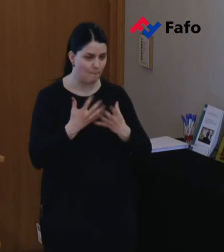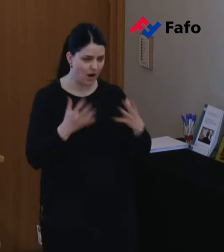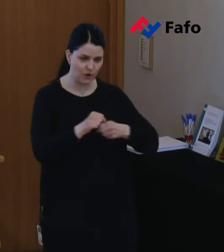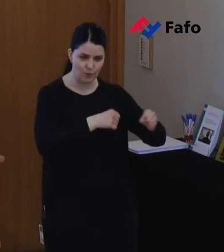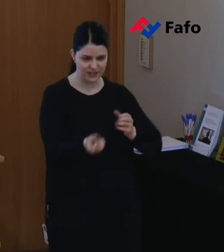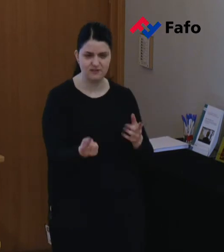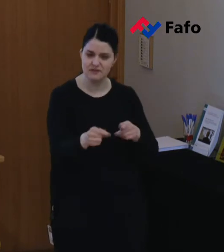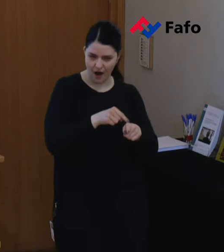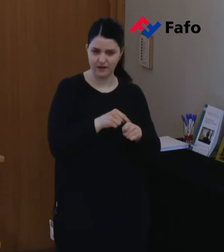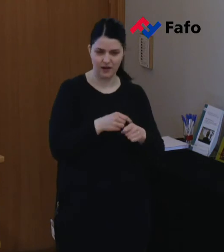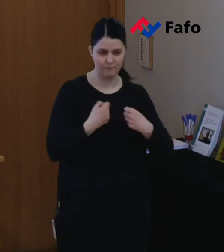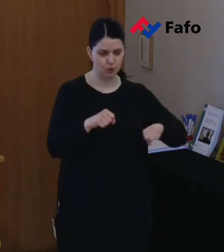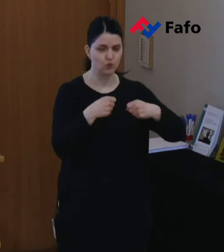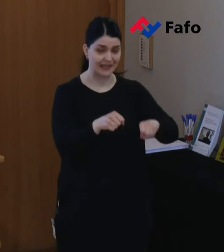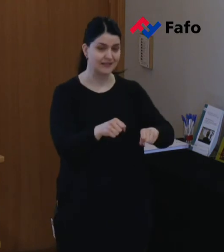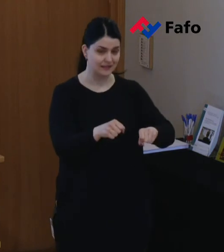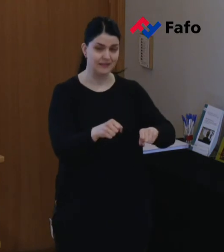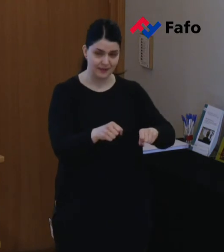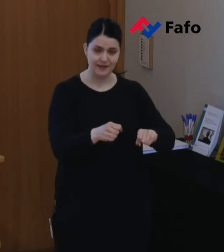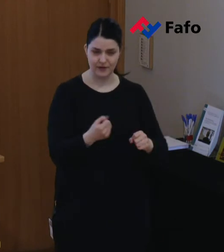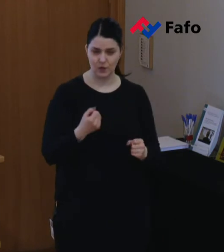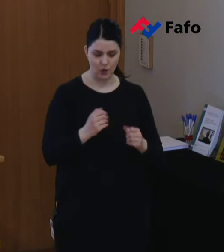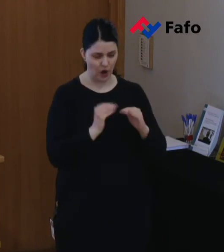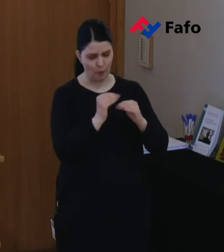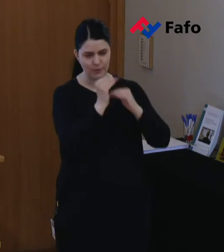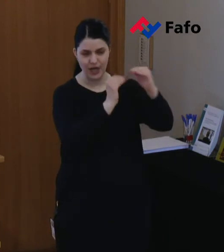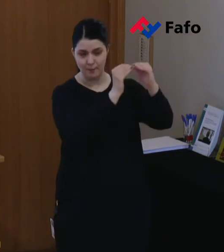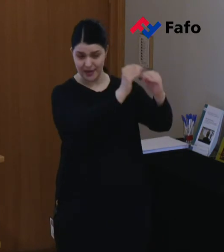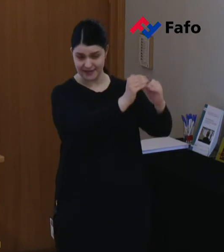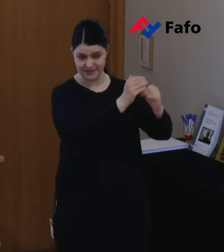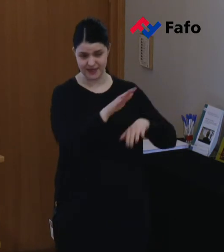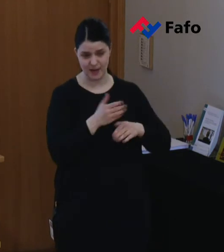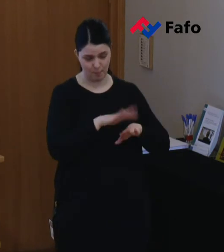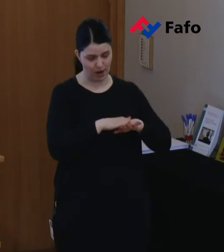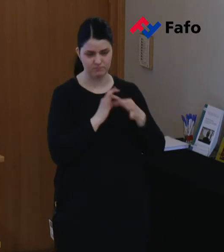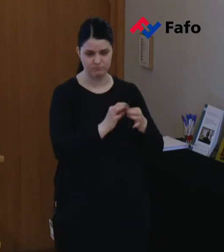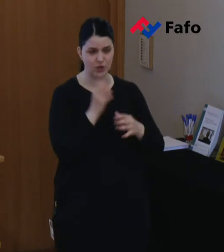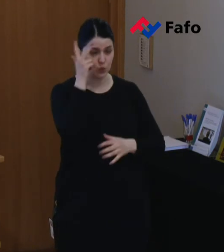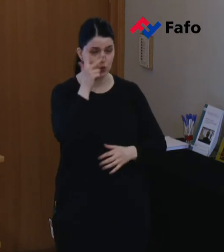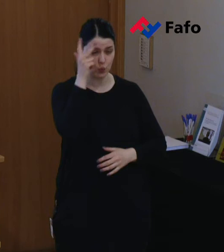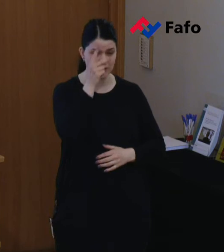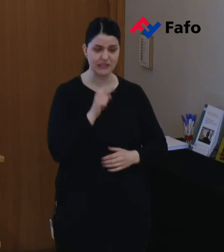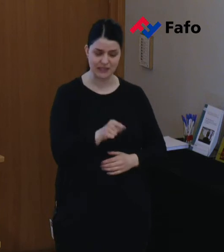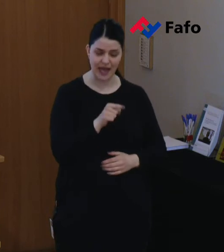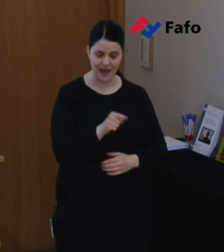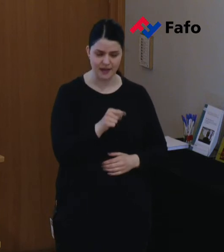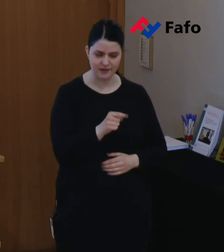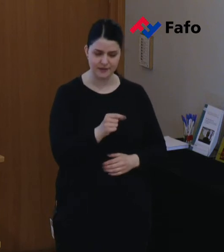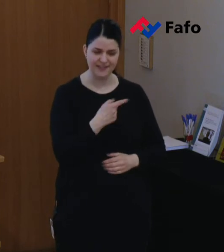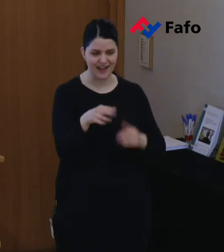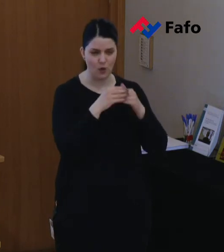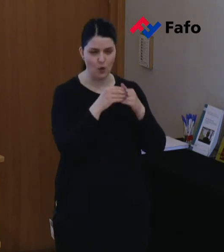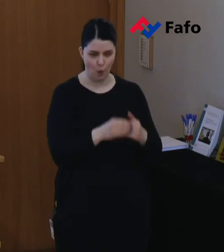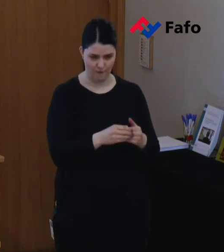startet opp prosjekter, og i opptrappingsplanen for rus så lover